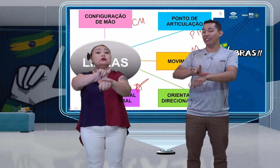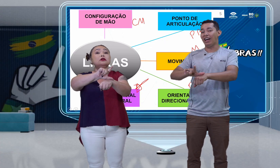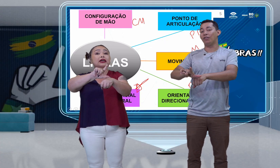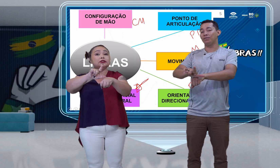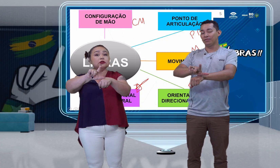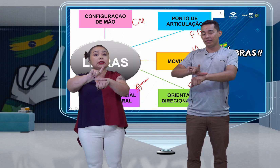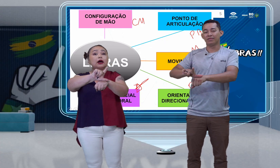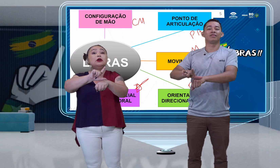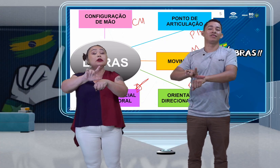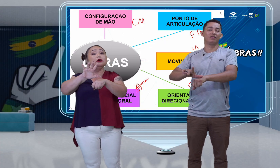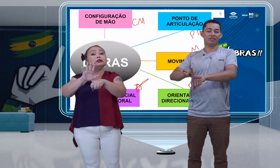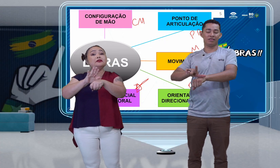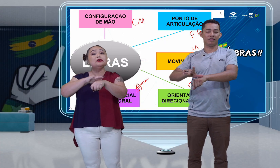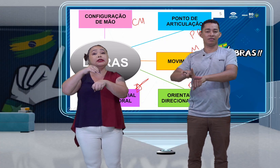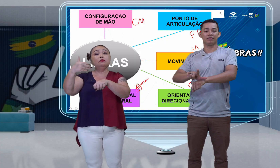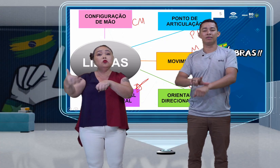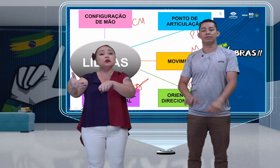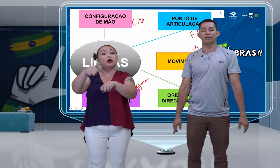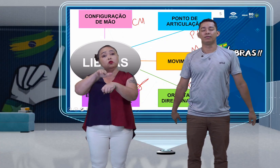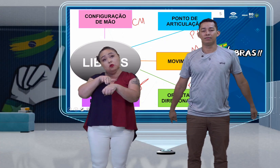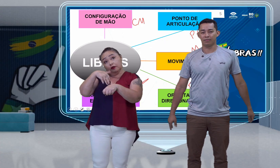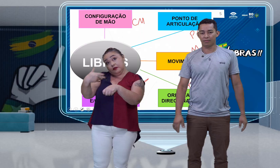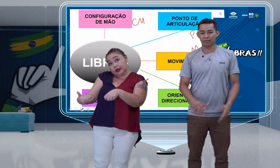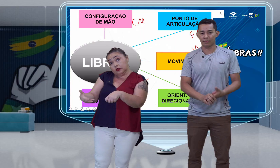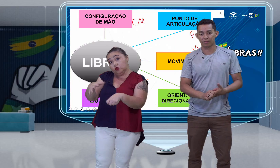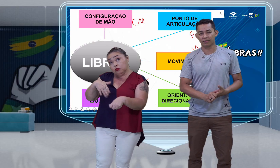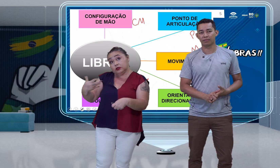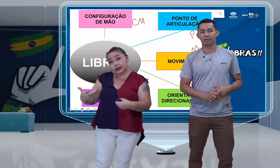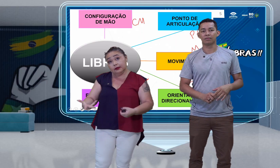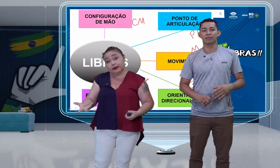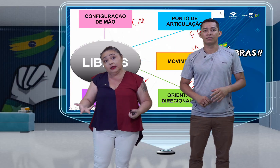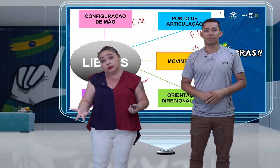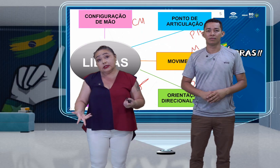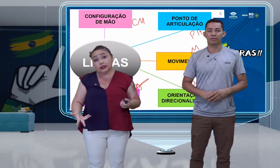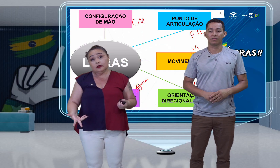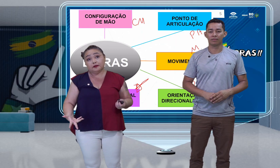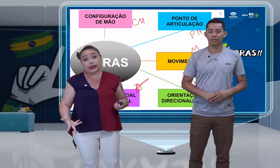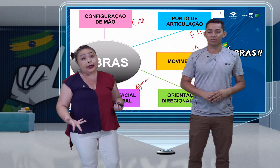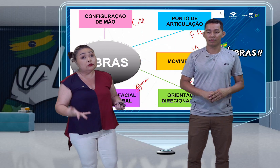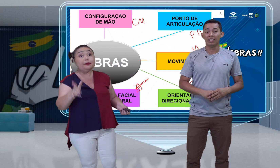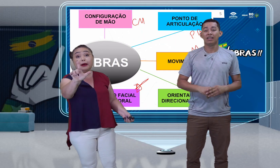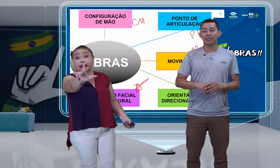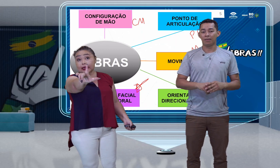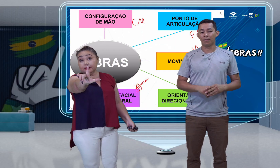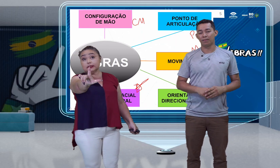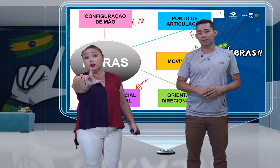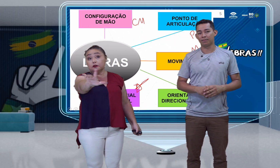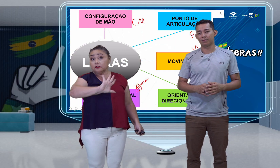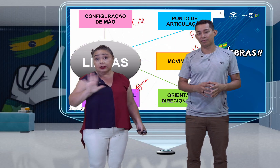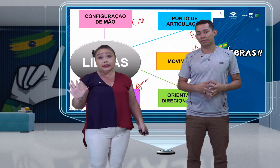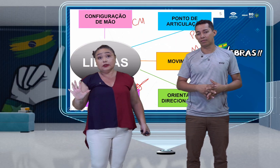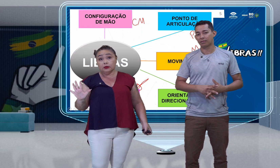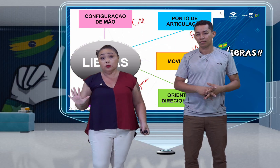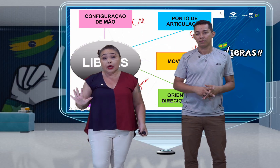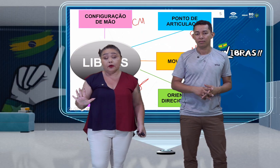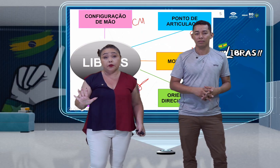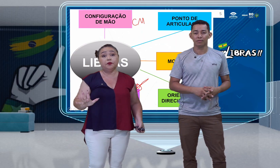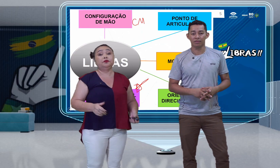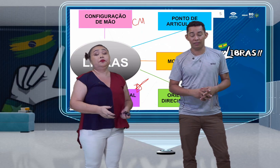rotacional. Rotacional. Então, se você muda o movimento, muda também o significado. Repara que é a mesma configuração manual. Tá vendo?